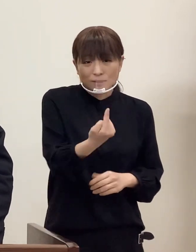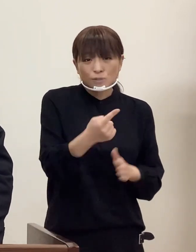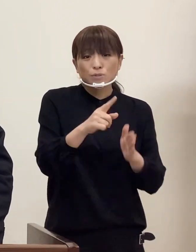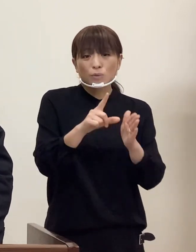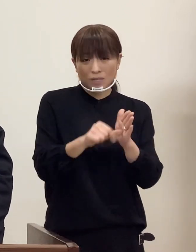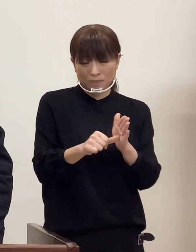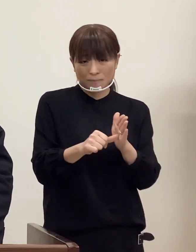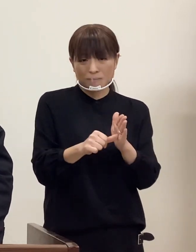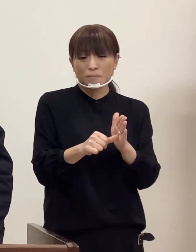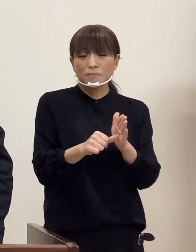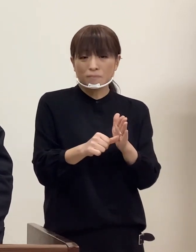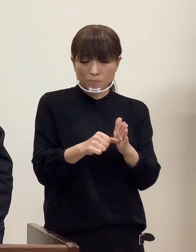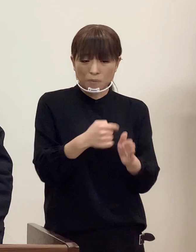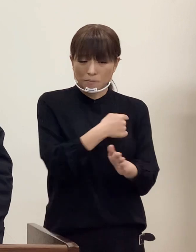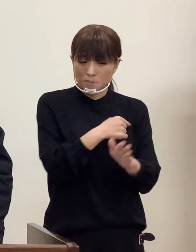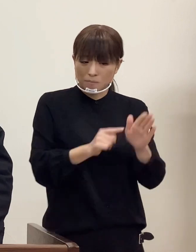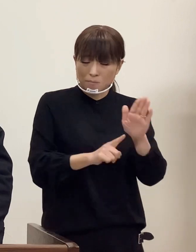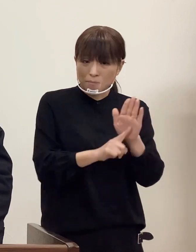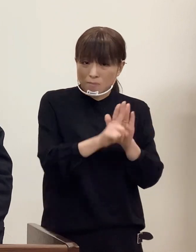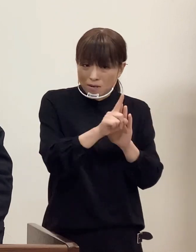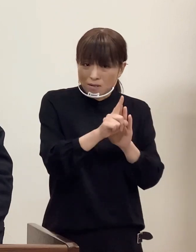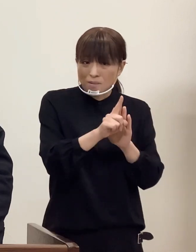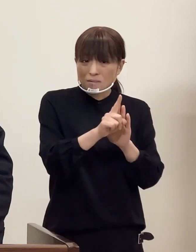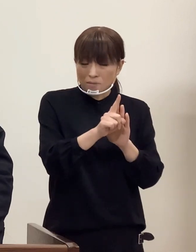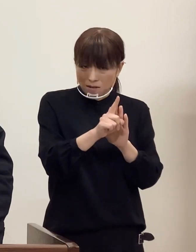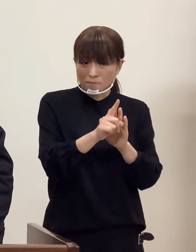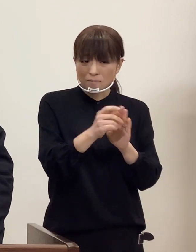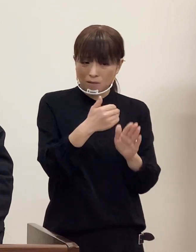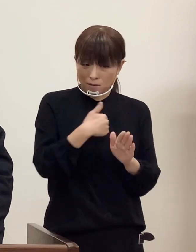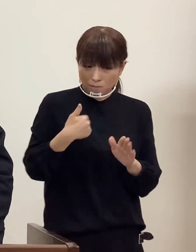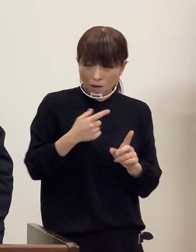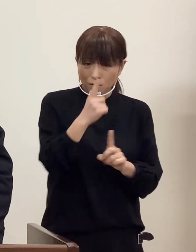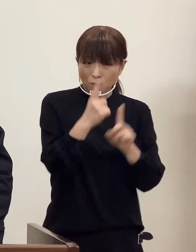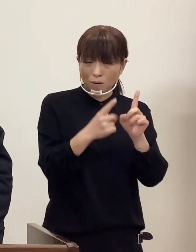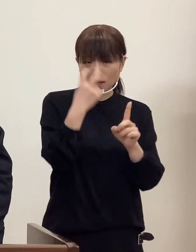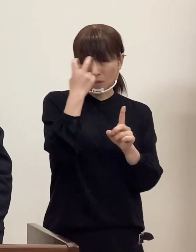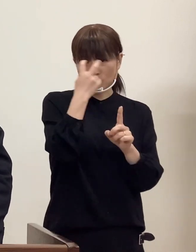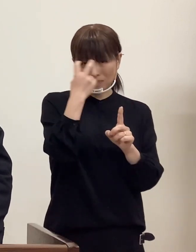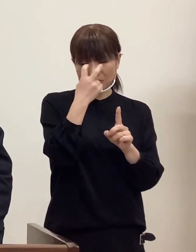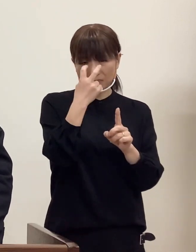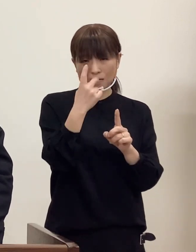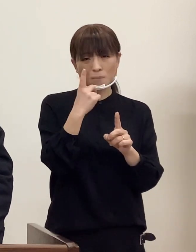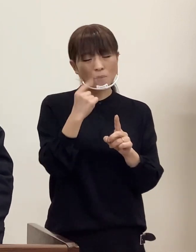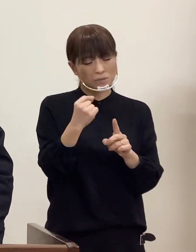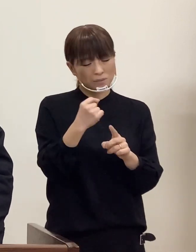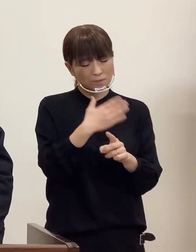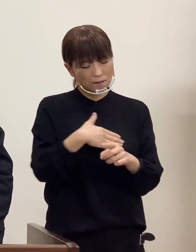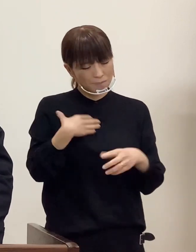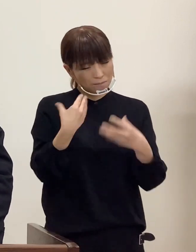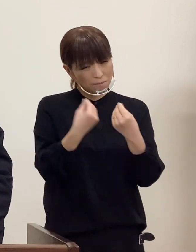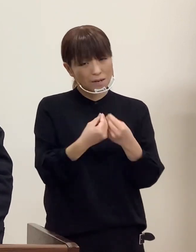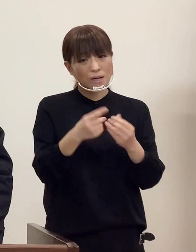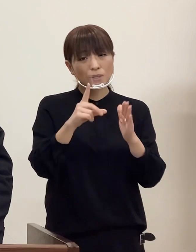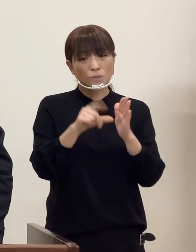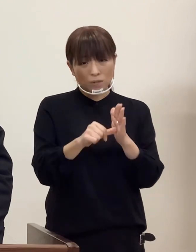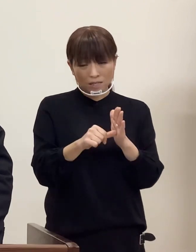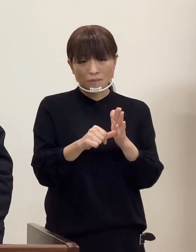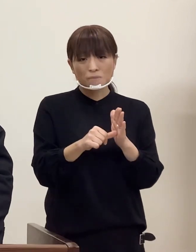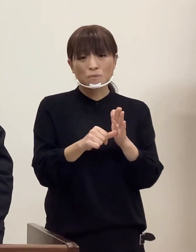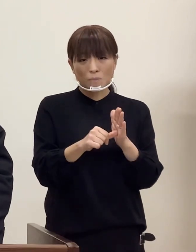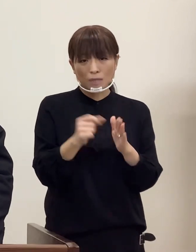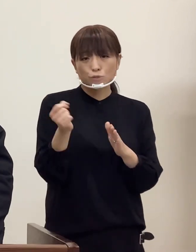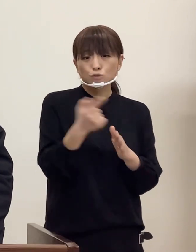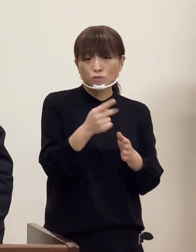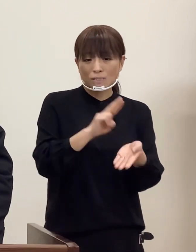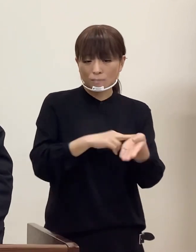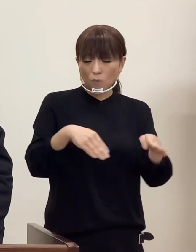がないか、あるか、よく確かめられまして、ちょっとおかしいなという場合には、すぐに医療